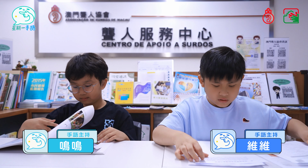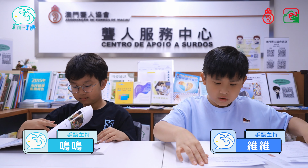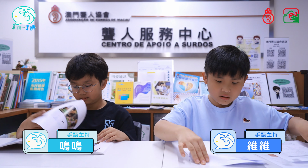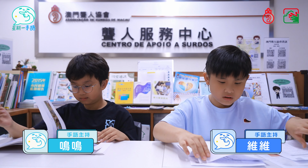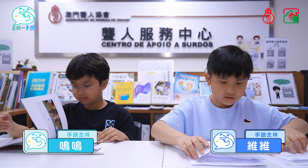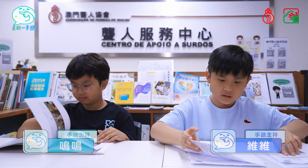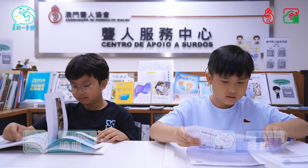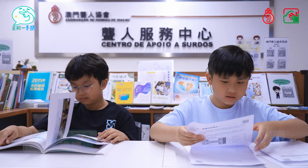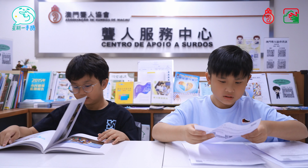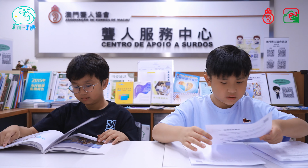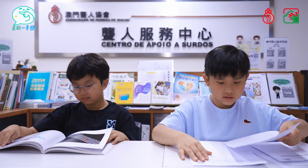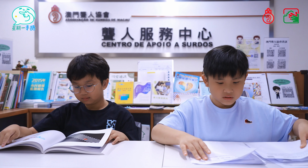咦咦，